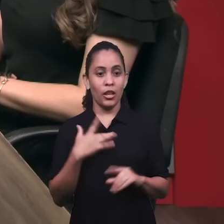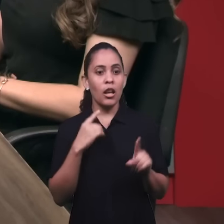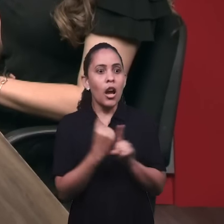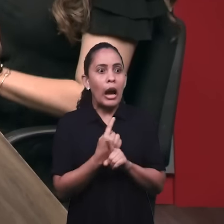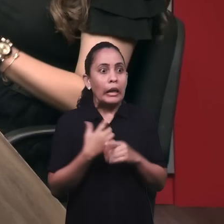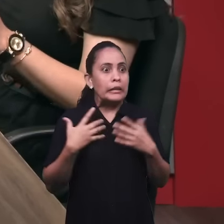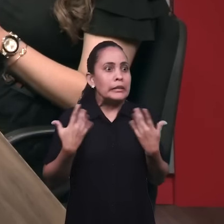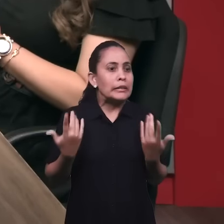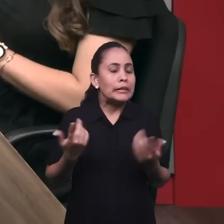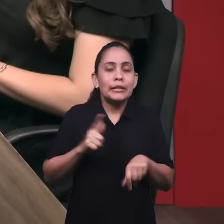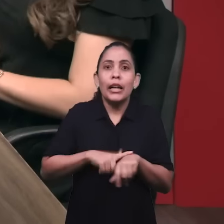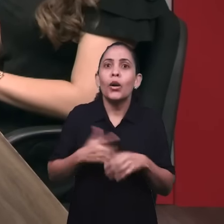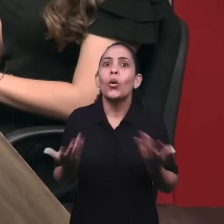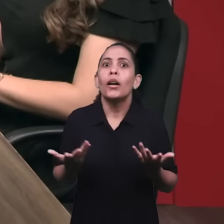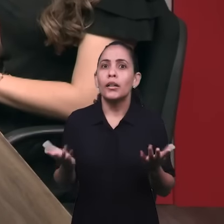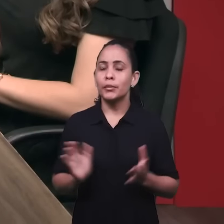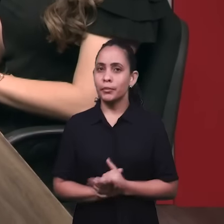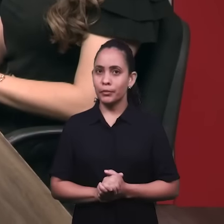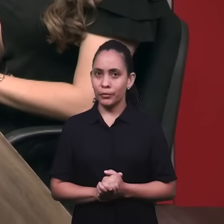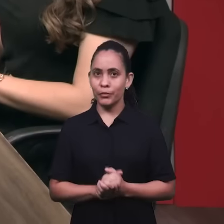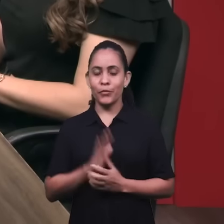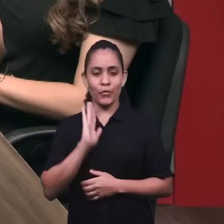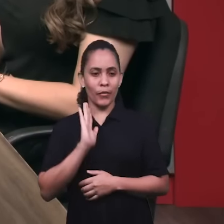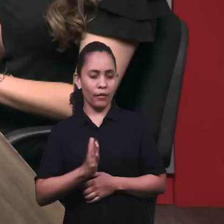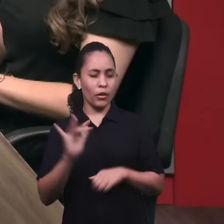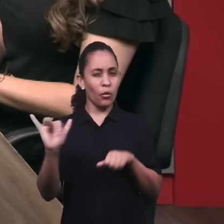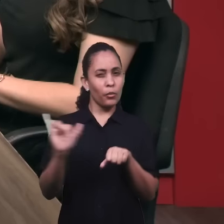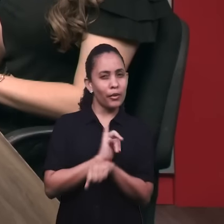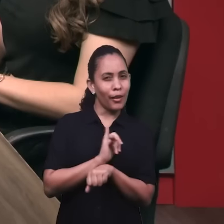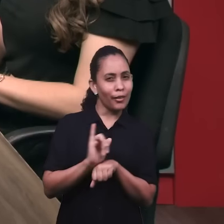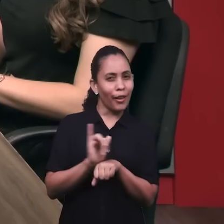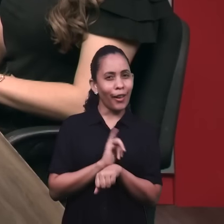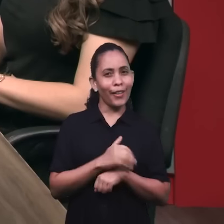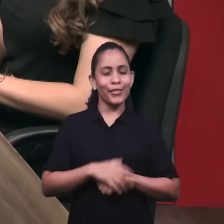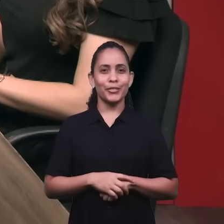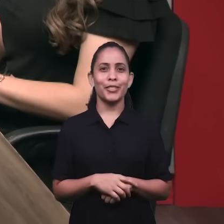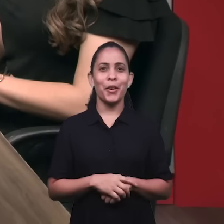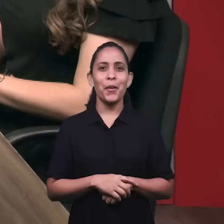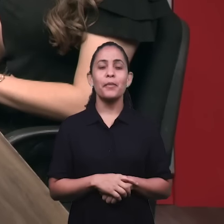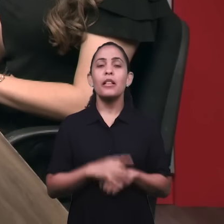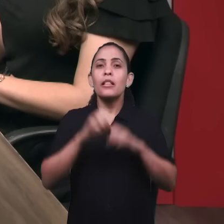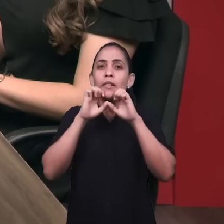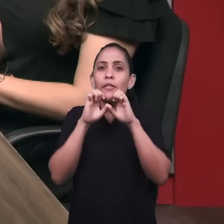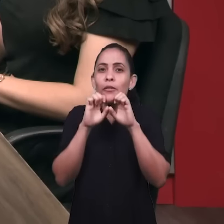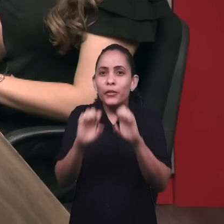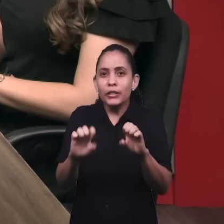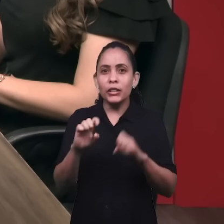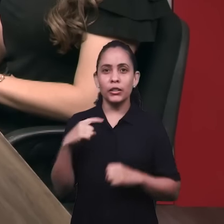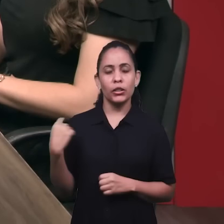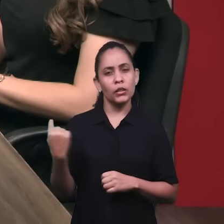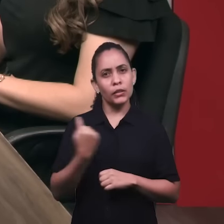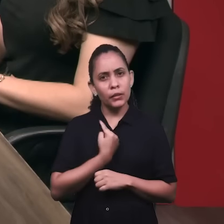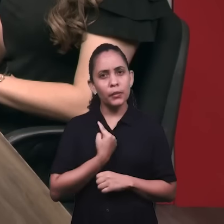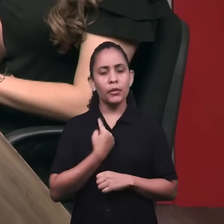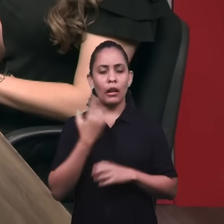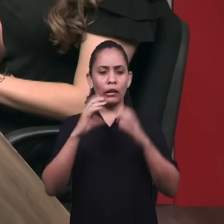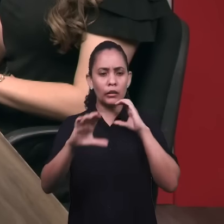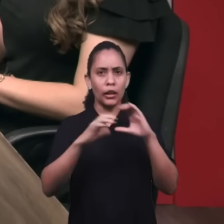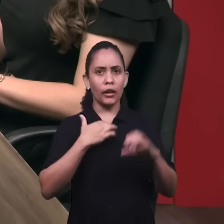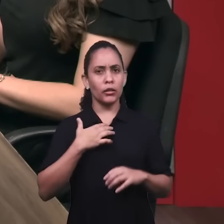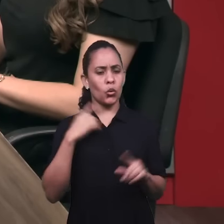E agora? E agora? Né? Verdade. A gente já viu algumas estratégias. Sim. Mas se a gente está evangelizando, a gente está ali numa cantada, encontrei